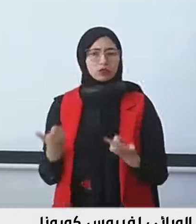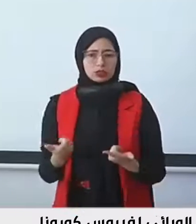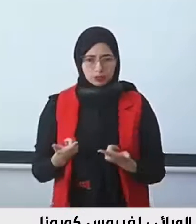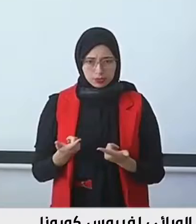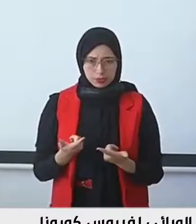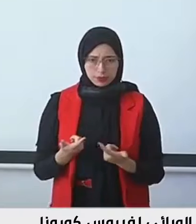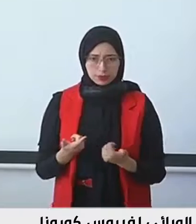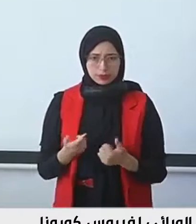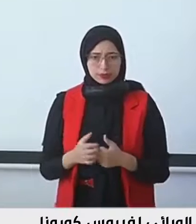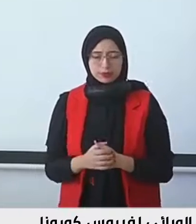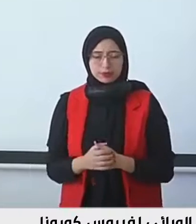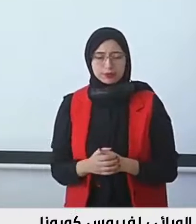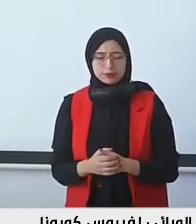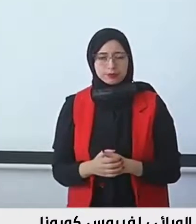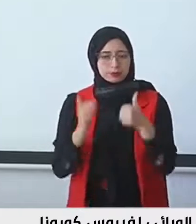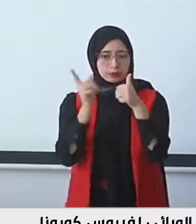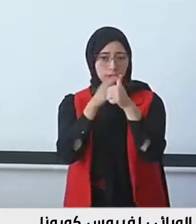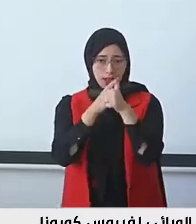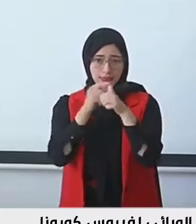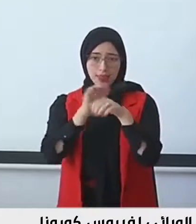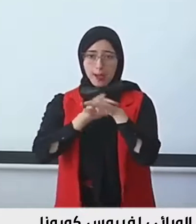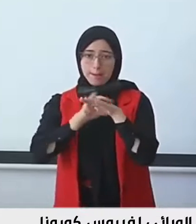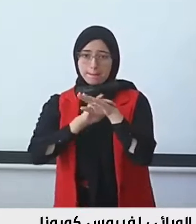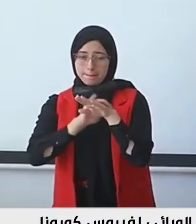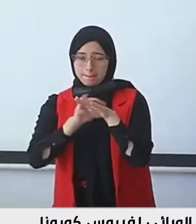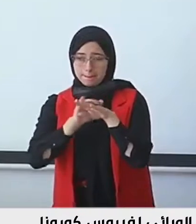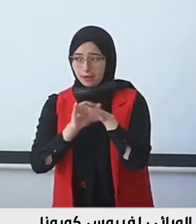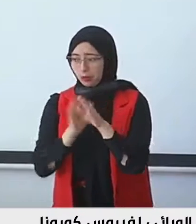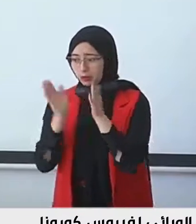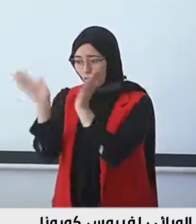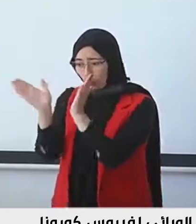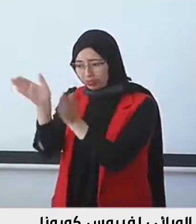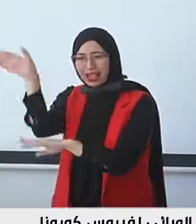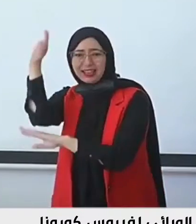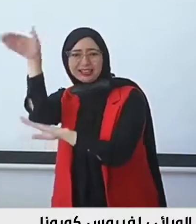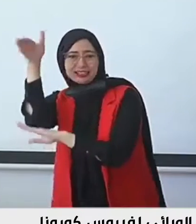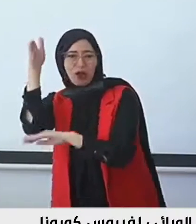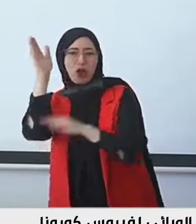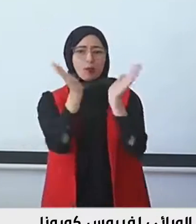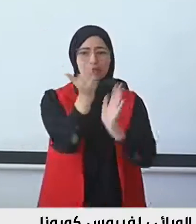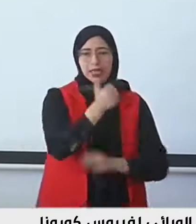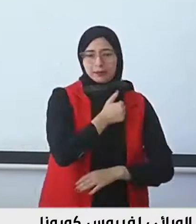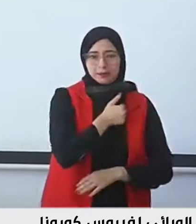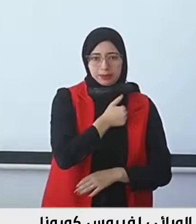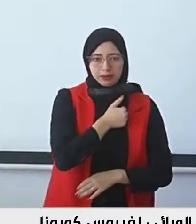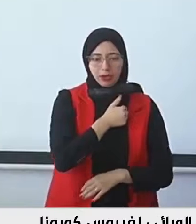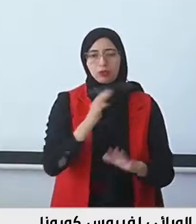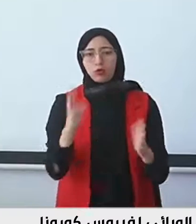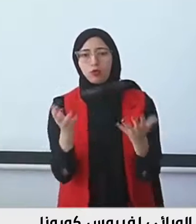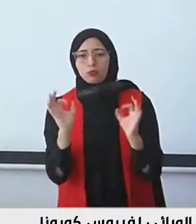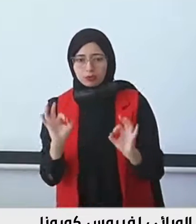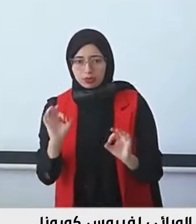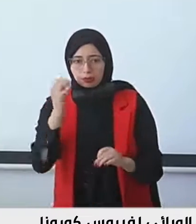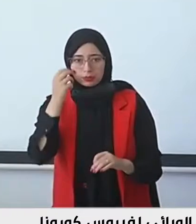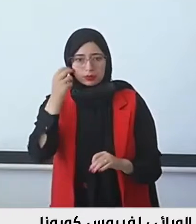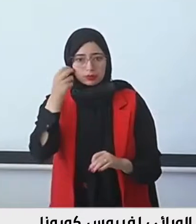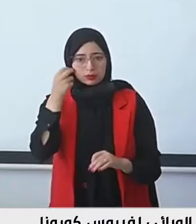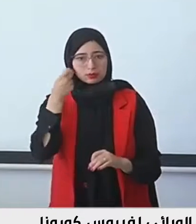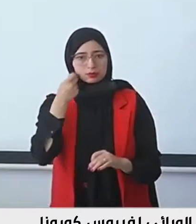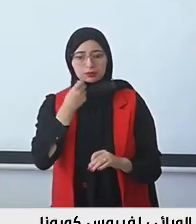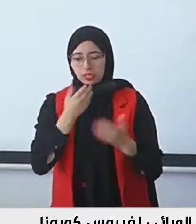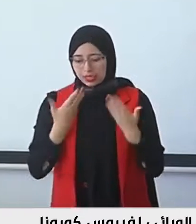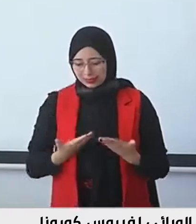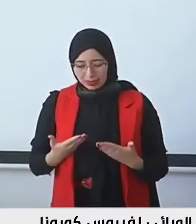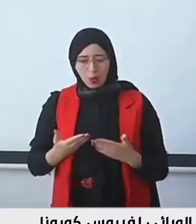بنرجع السؤال الأول، هو بالنسبة للتعامل بين قطاع عام قطاع خاص. احنا تو حاليا كما فهمتكم قاعدين